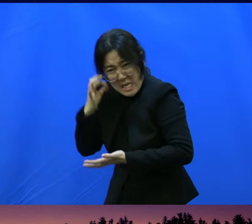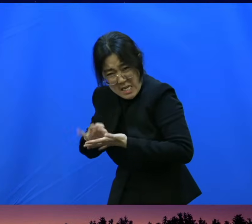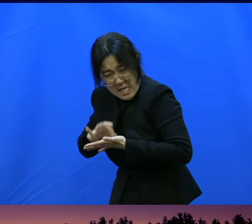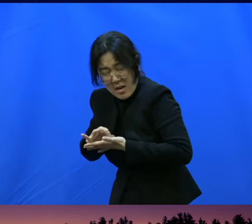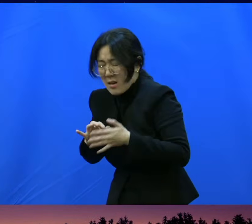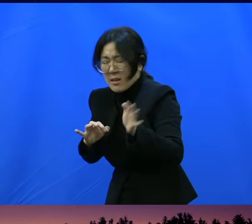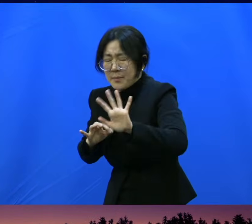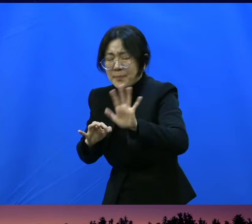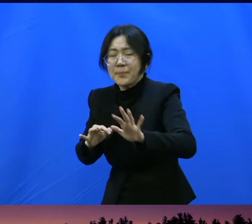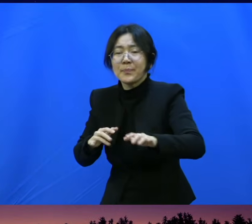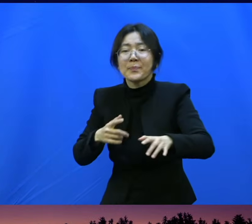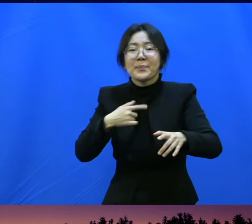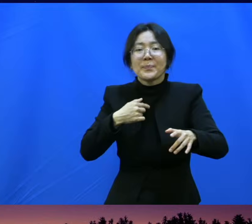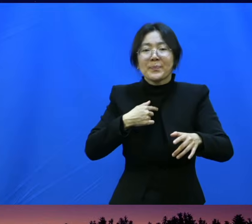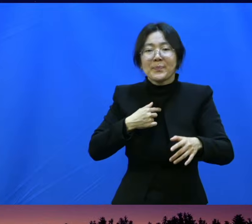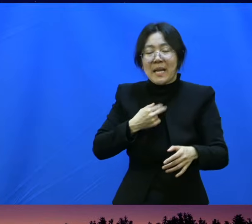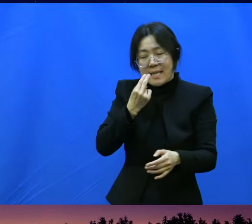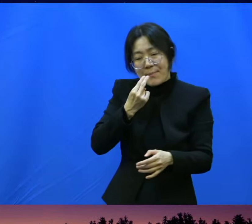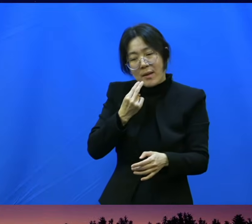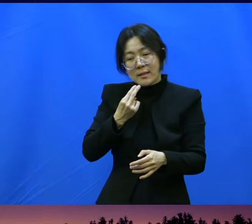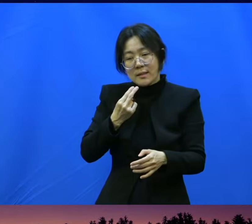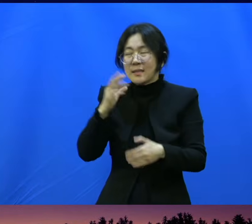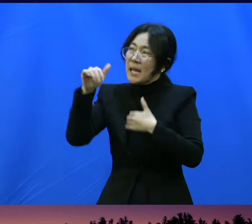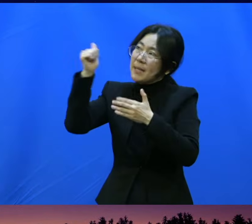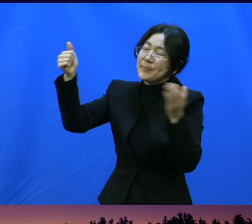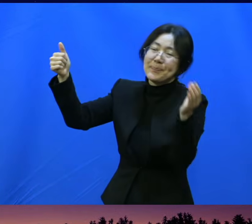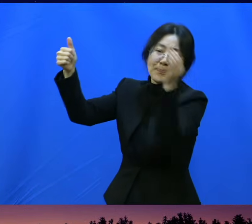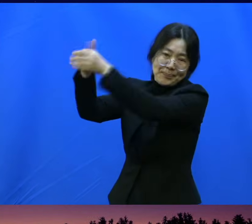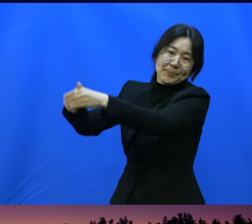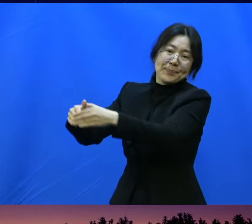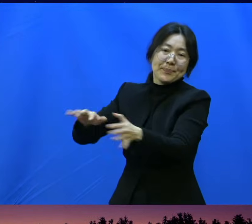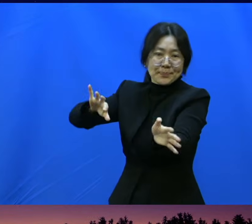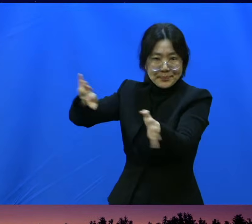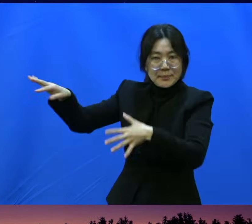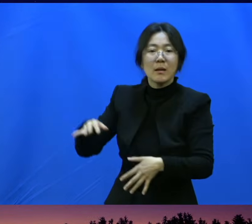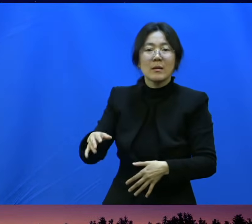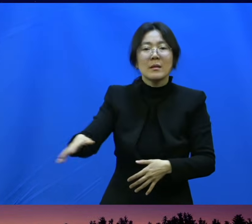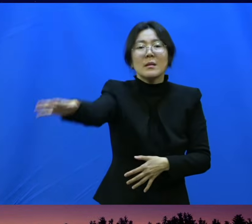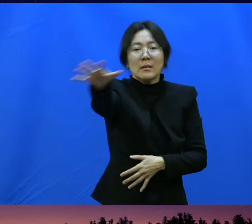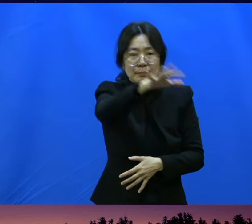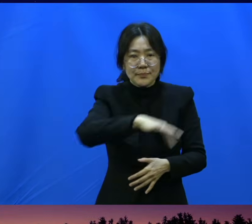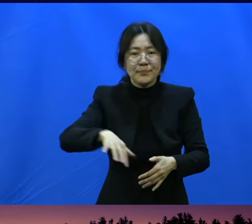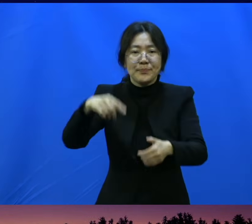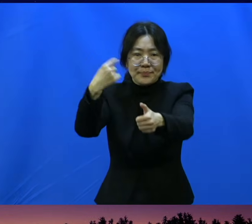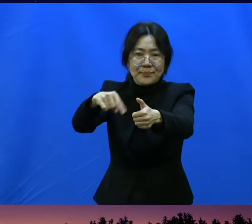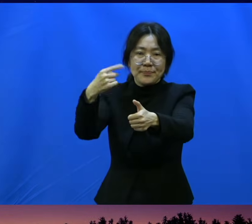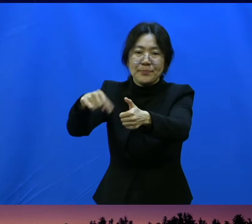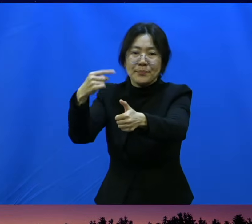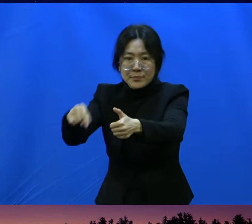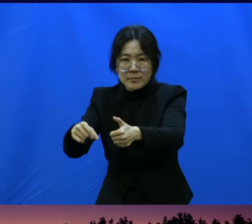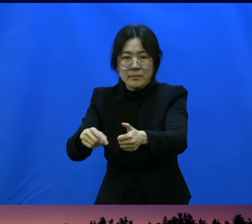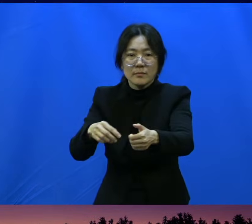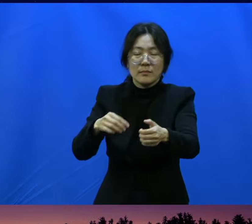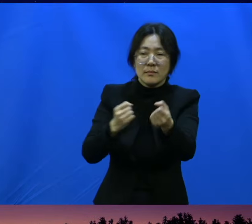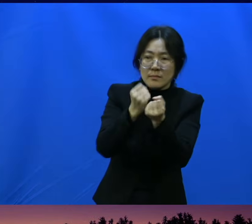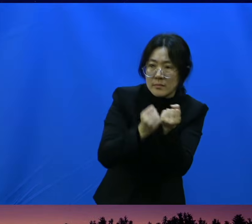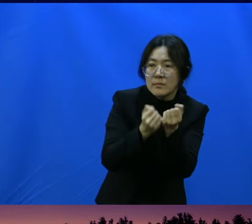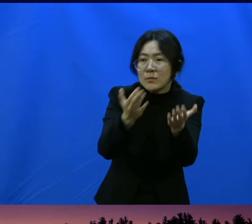여러분, 사람들이 몰려온 그들 안에 비밀이 있었습니다. 하나님은 그를 이스라엘의 탁월한 왕으로 훈련시키고자 하신 거예요.